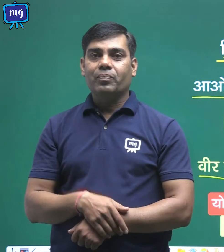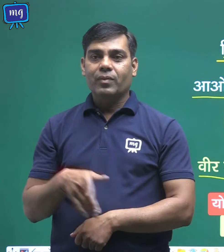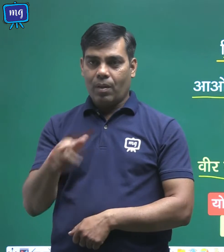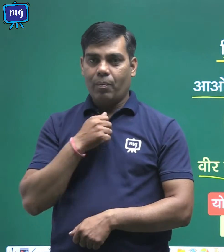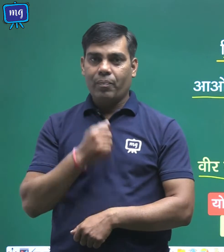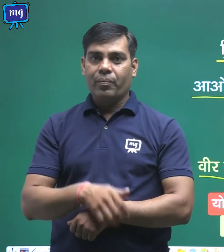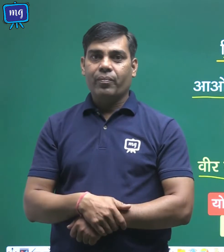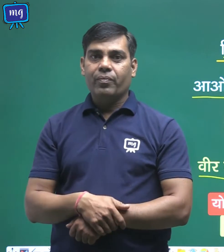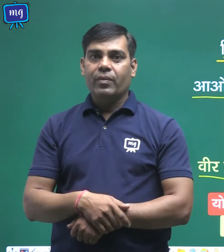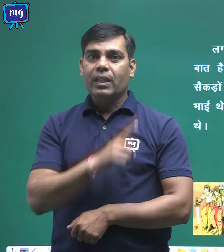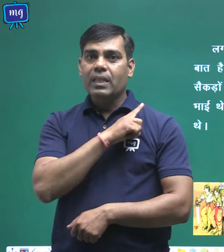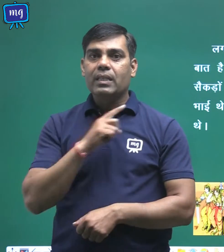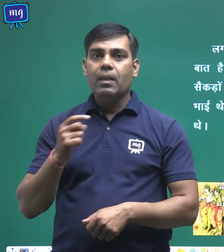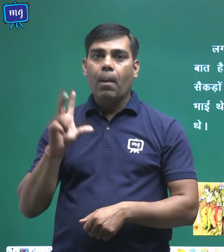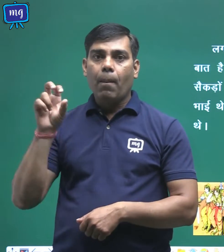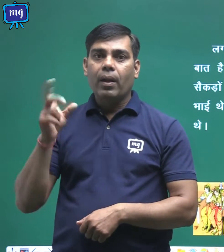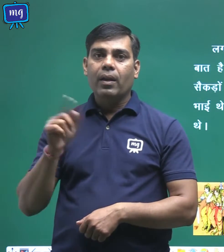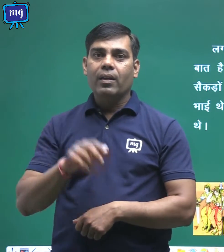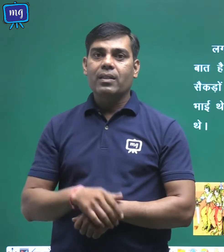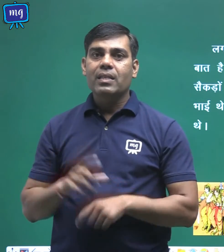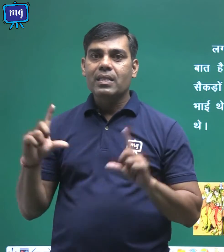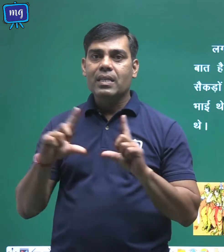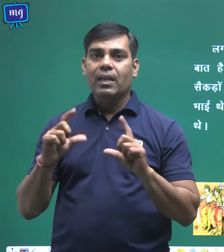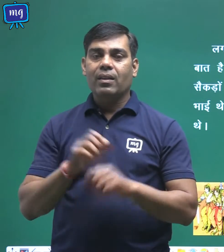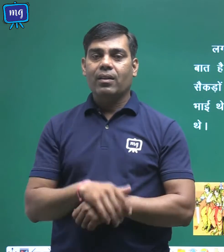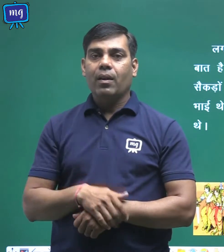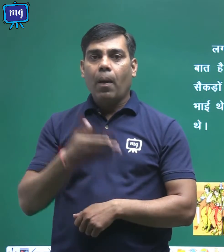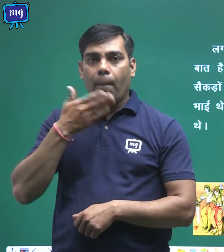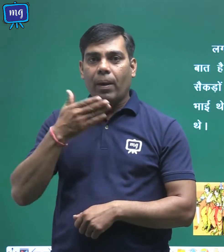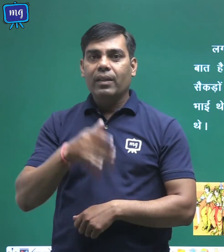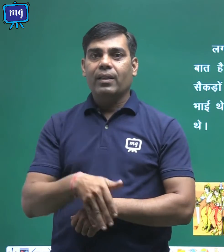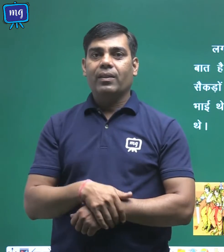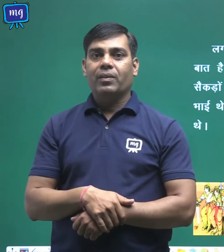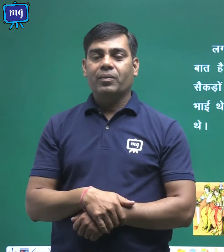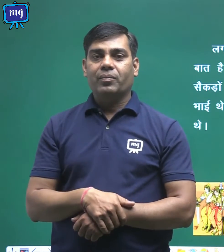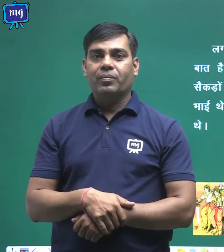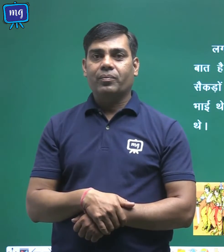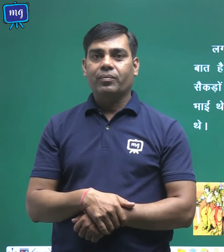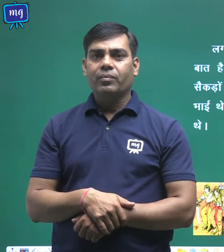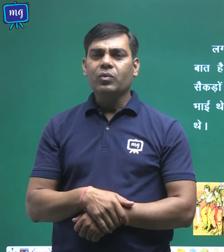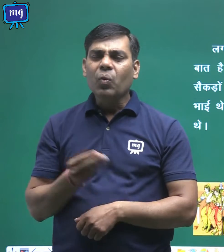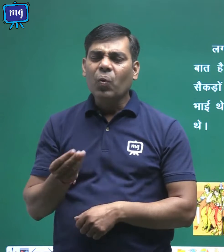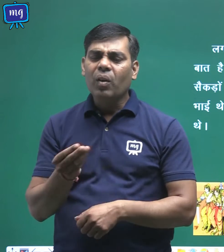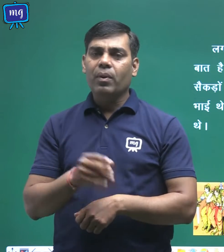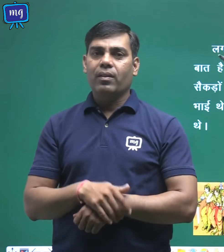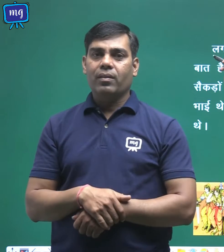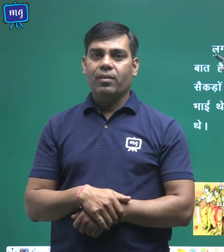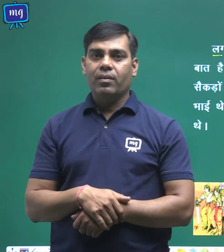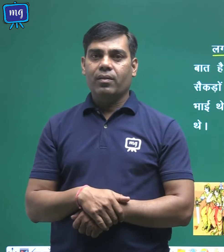हम इस पाठ का सार पढ़ते हैं। लगभग